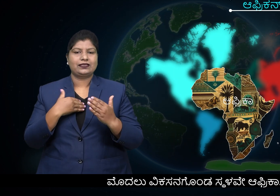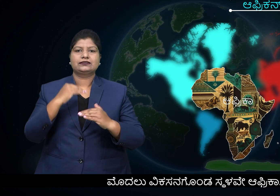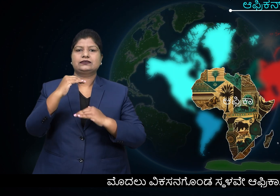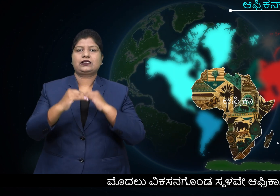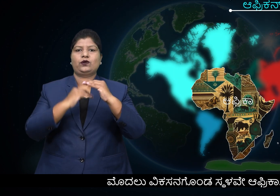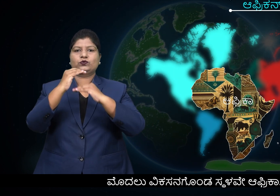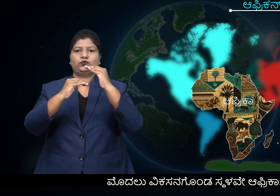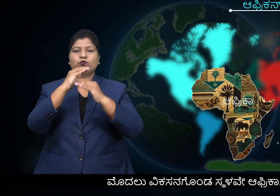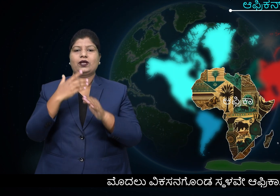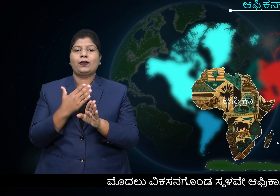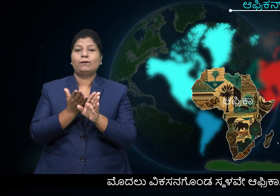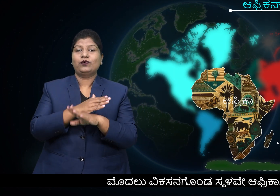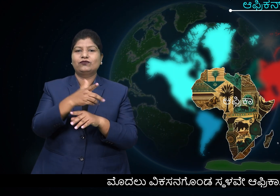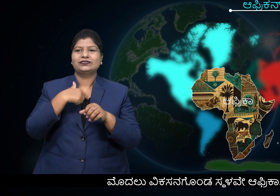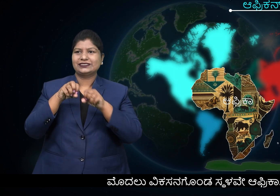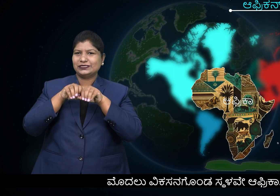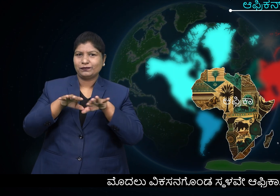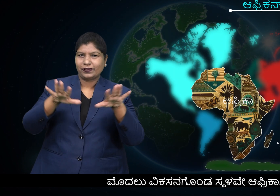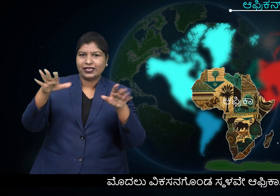ಆಫ್ರಿಕಾ.